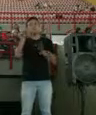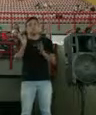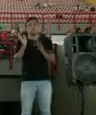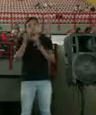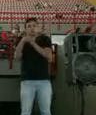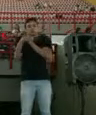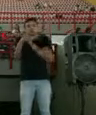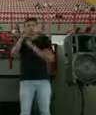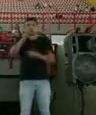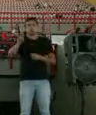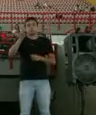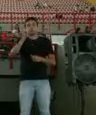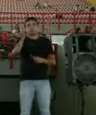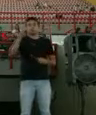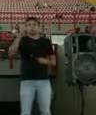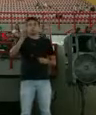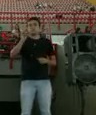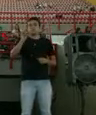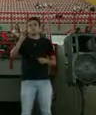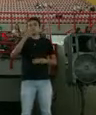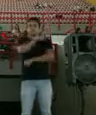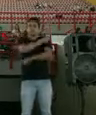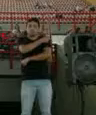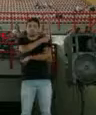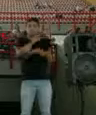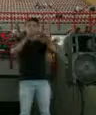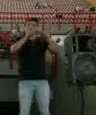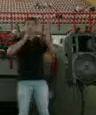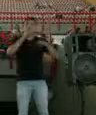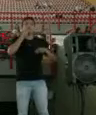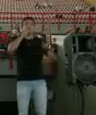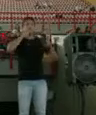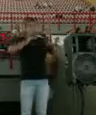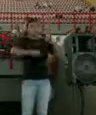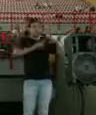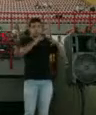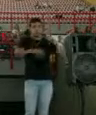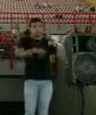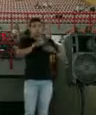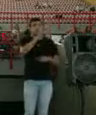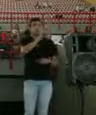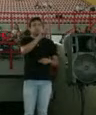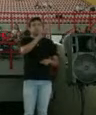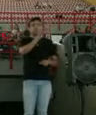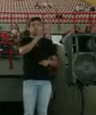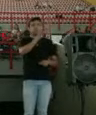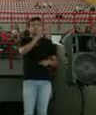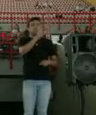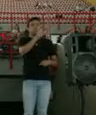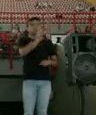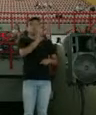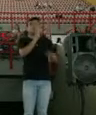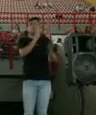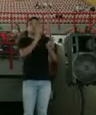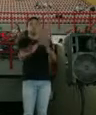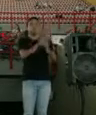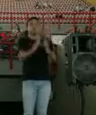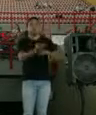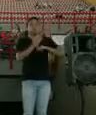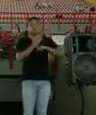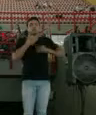uso de anabolizantes. Então, a proibição do uso do diurético não é porque